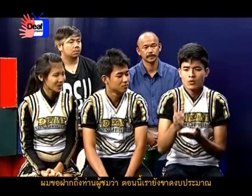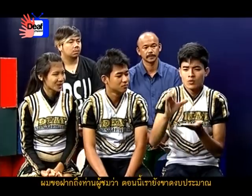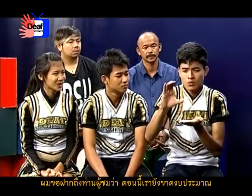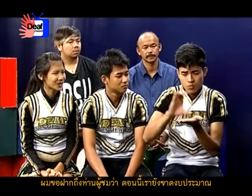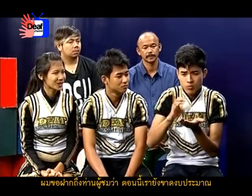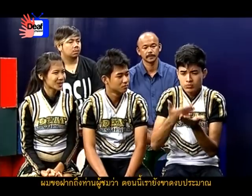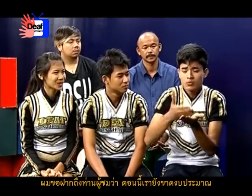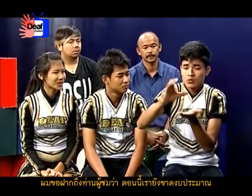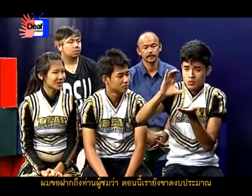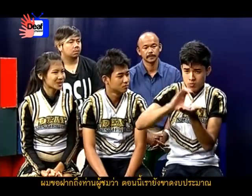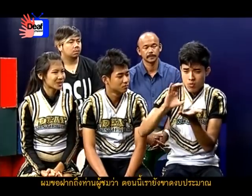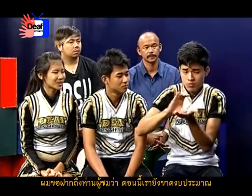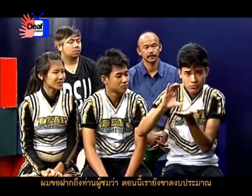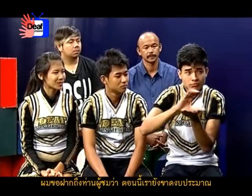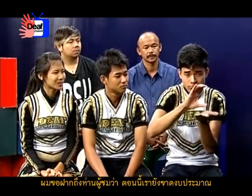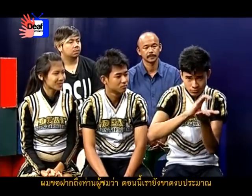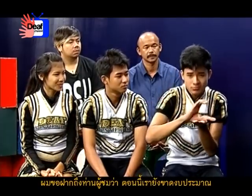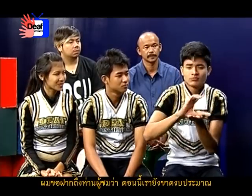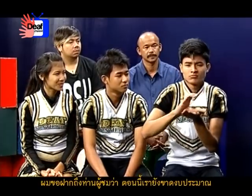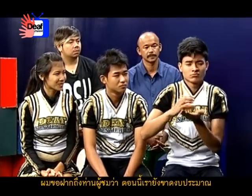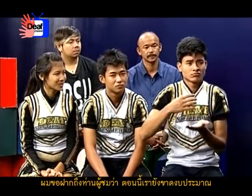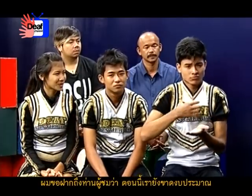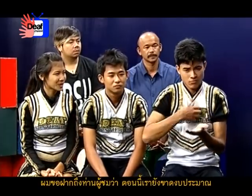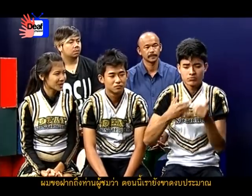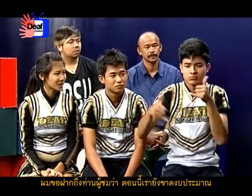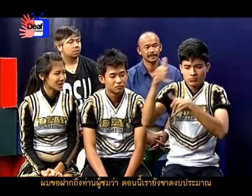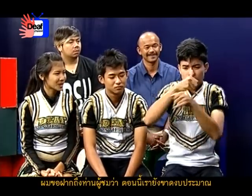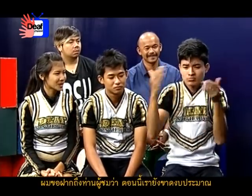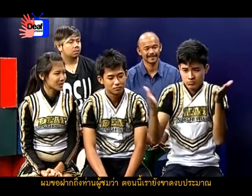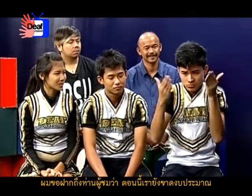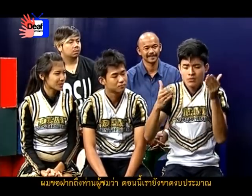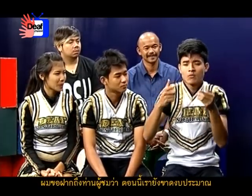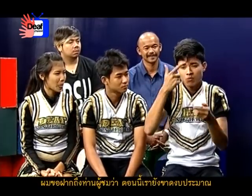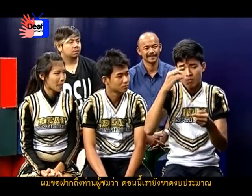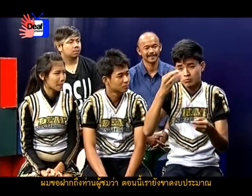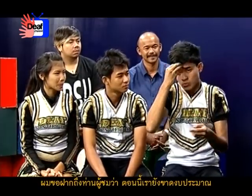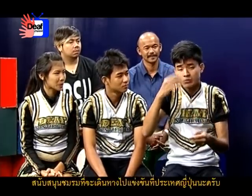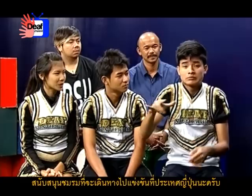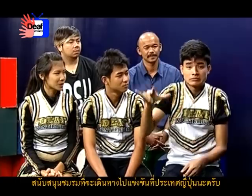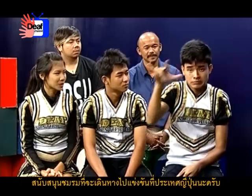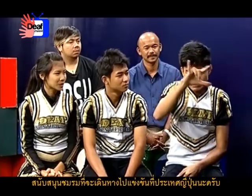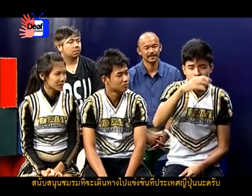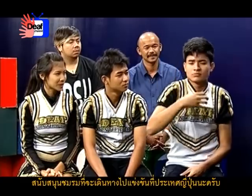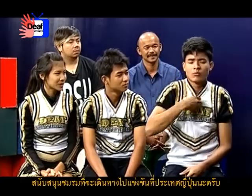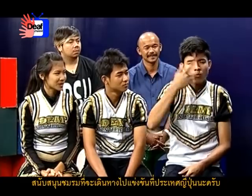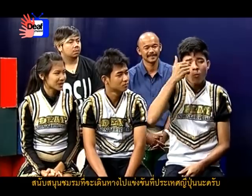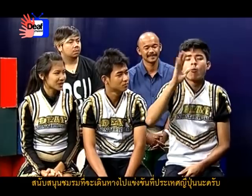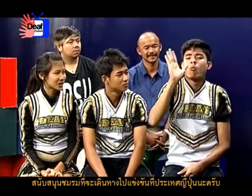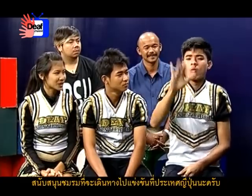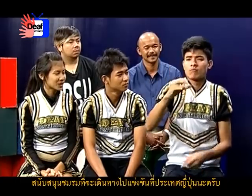ก็ขอฝากถึงท่านผู้ชมนะครับว่าตอนนี้เรายังขาดงบประมาณสนับสนุนจากชมรมนะครับในการเดินทางไปแข่งขันที่ประเทศญี่ปุ่นนะครับทั้งเรื่อง